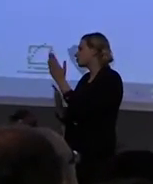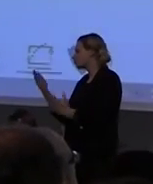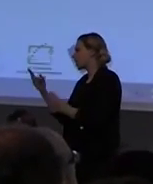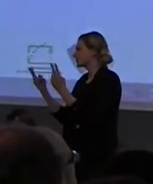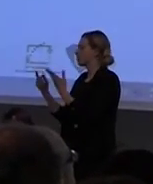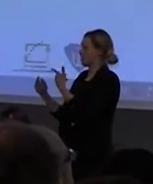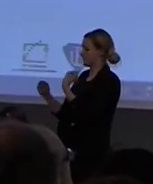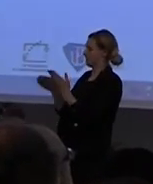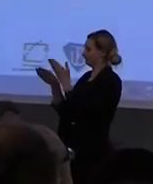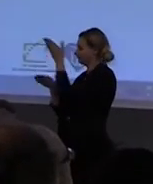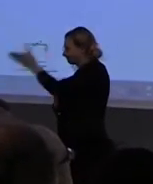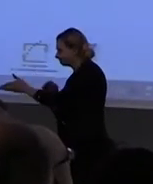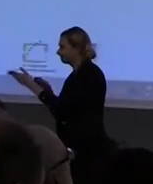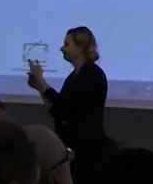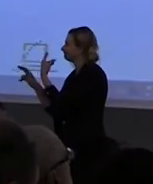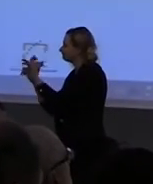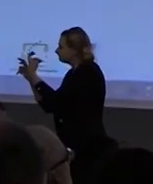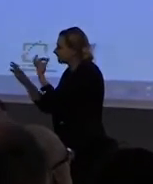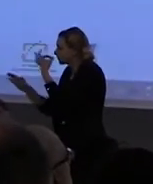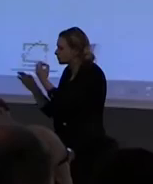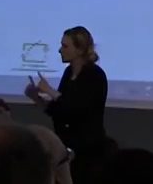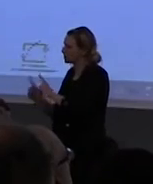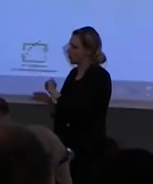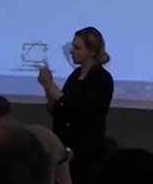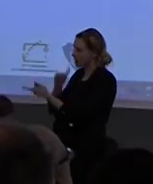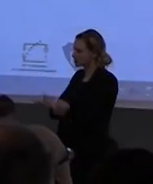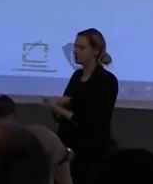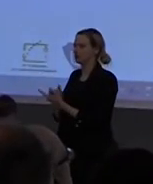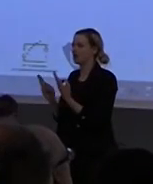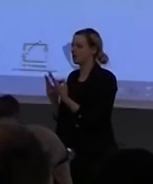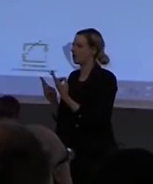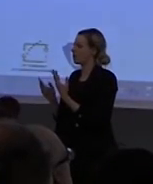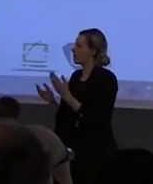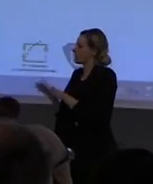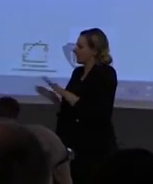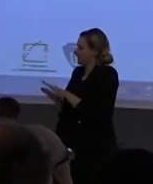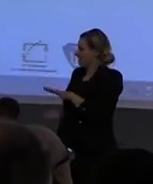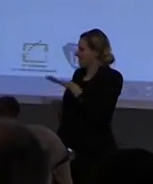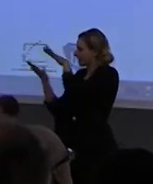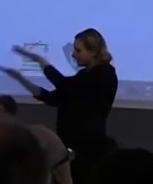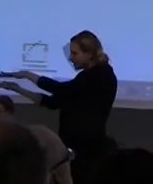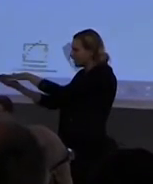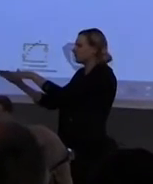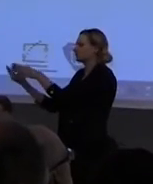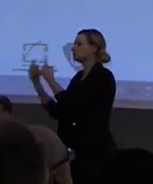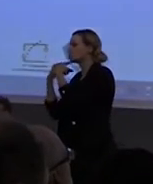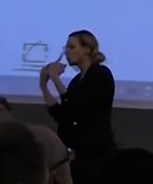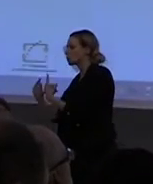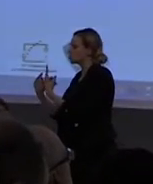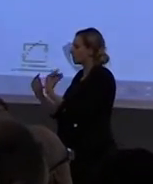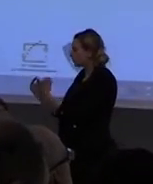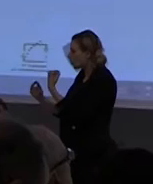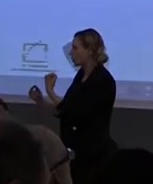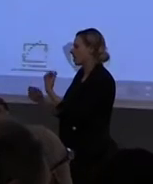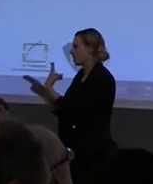částí toho katalogu, to jsou ty fialové a oranžové, nebo školy, které spolupracovaly na ověřování